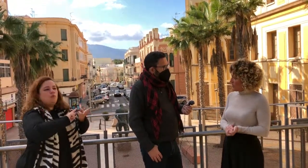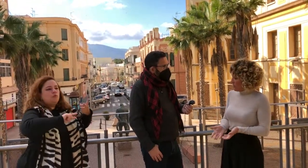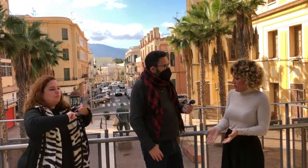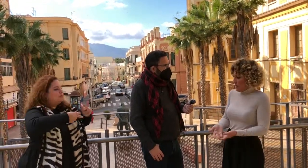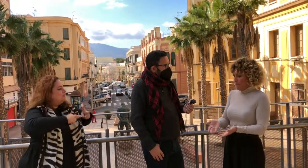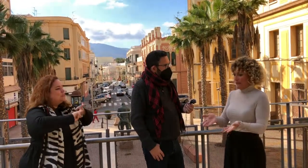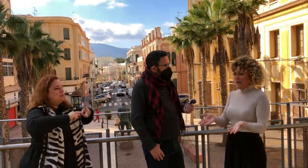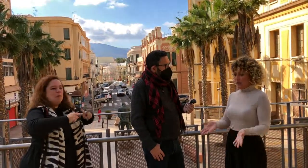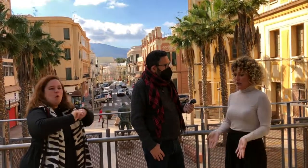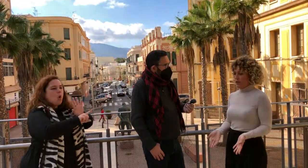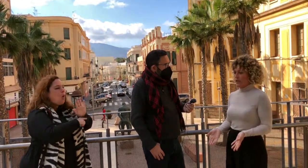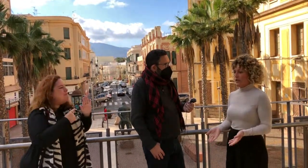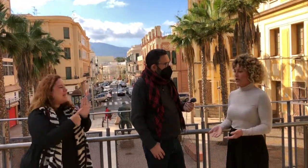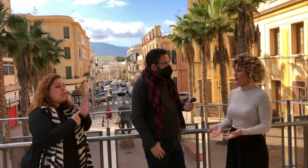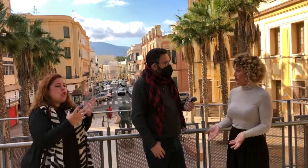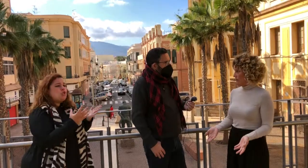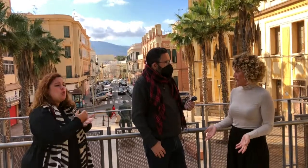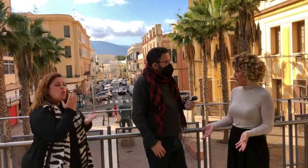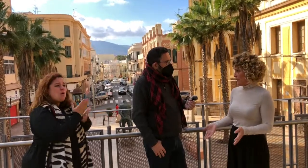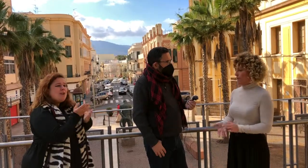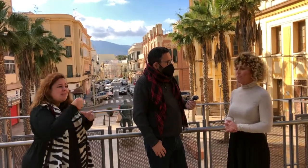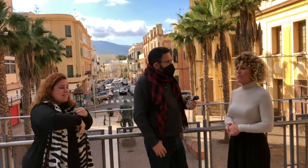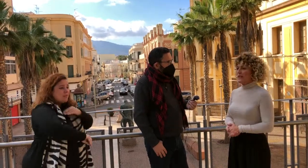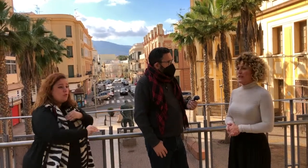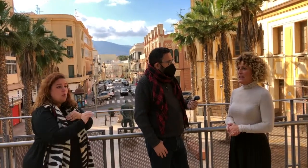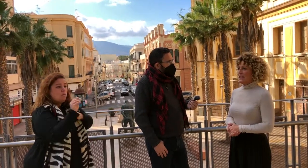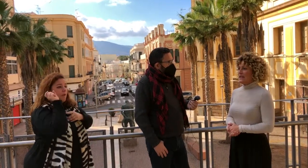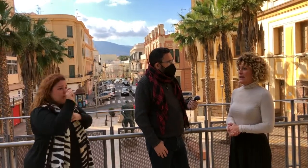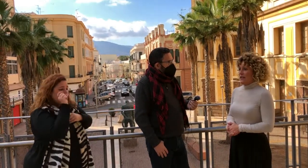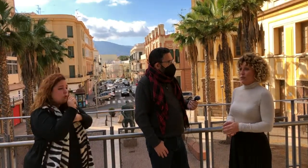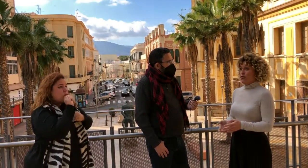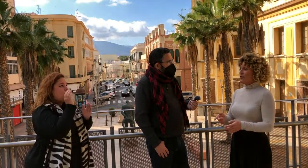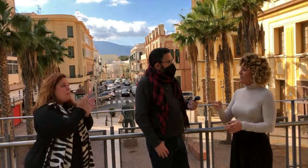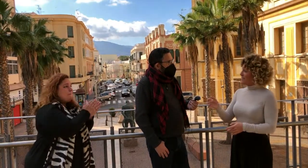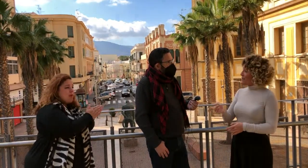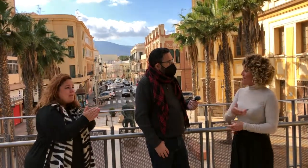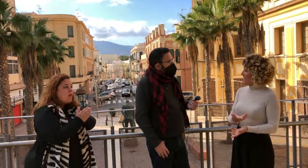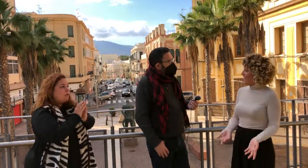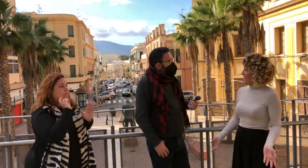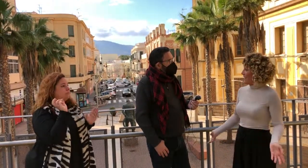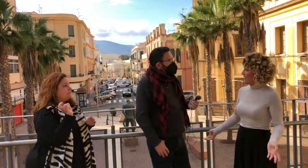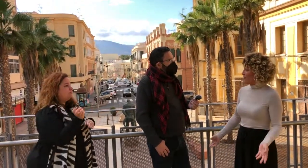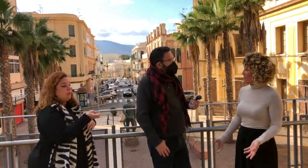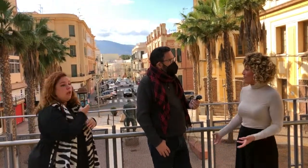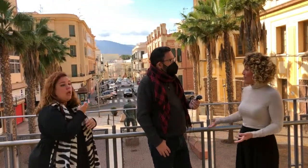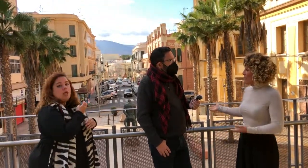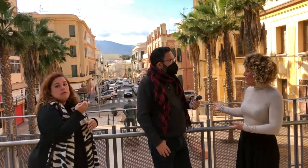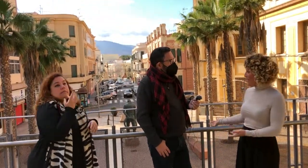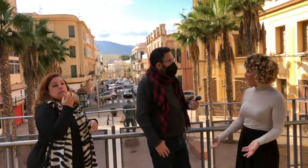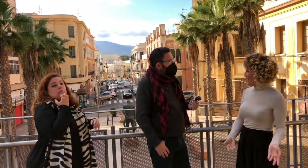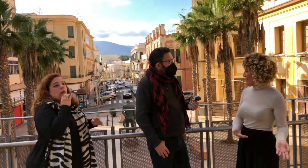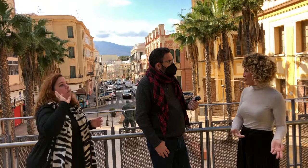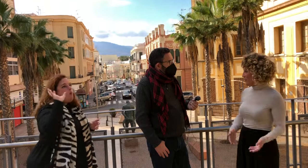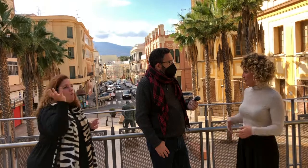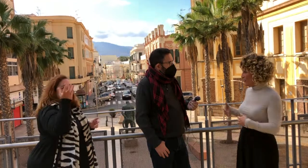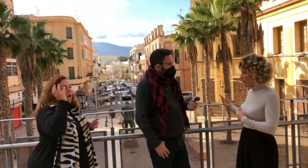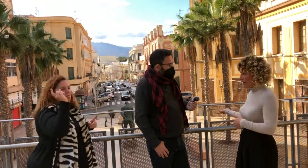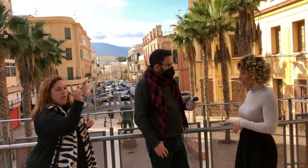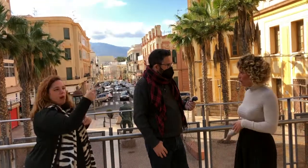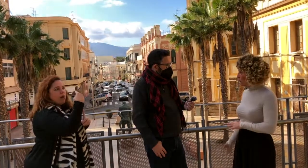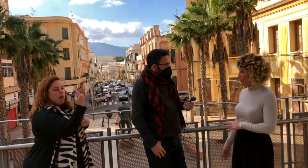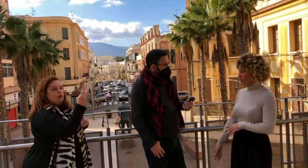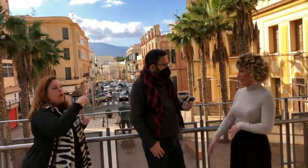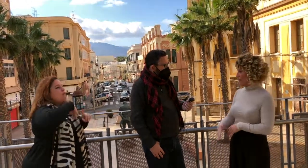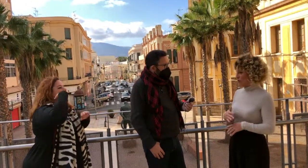o profesora, todo lo que dicen los compañeros, e incluso si pasa una ambulancia, el sonido de